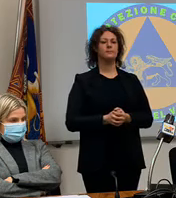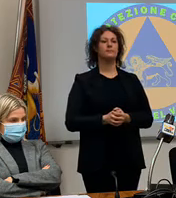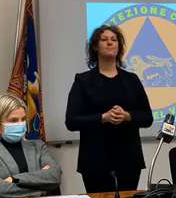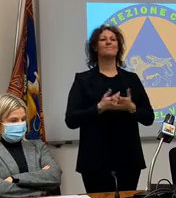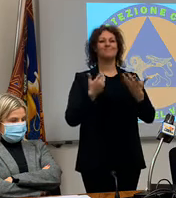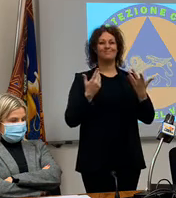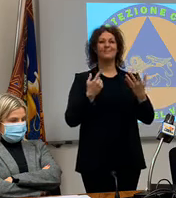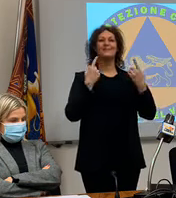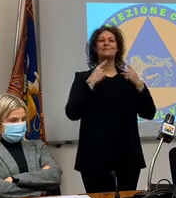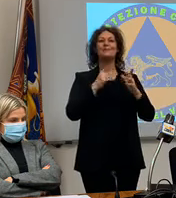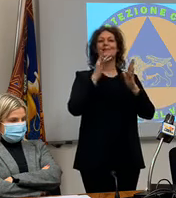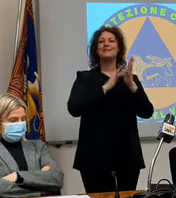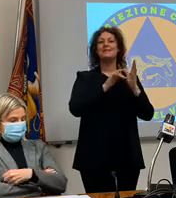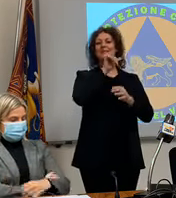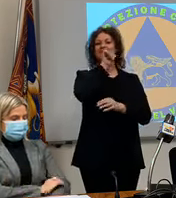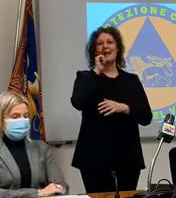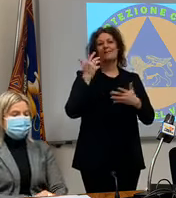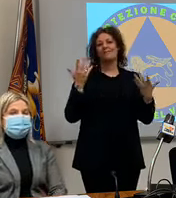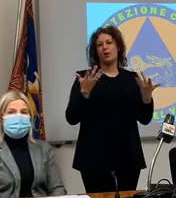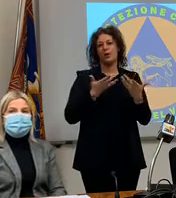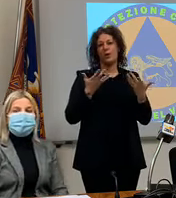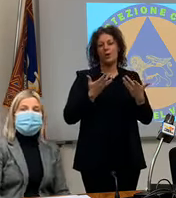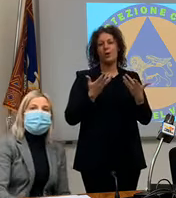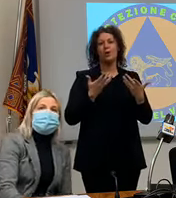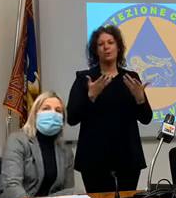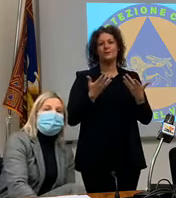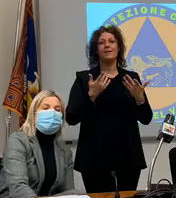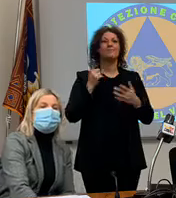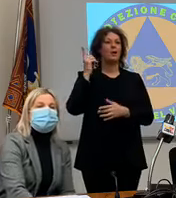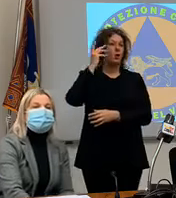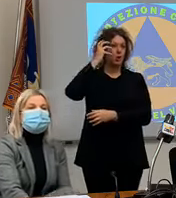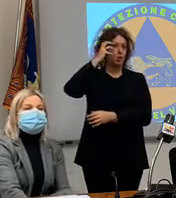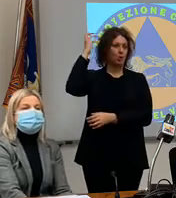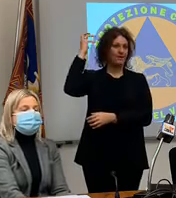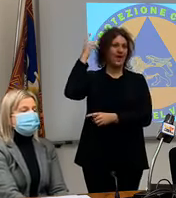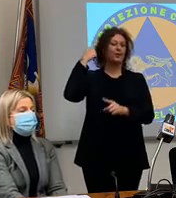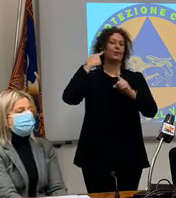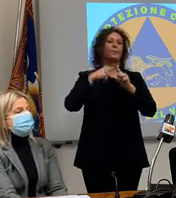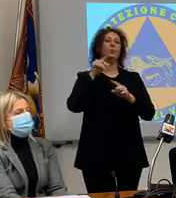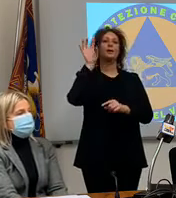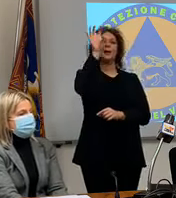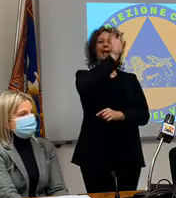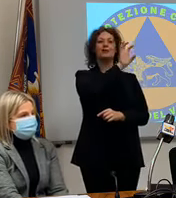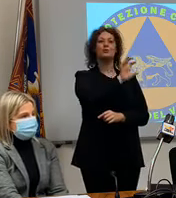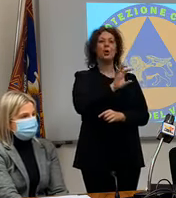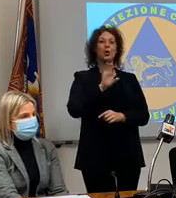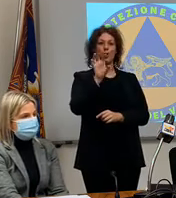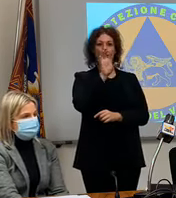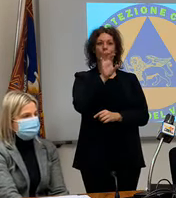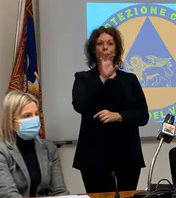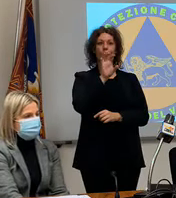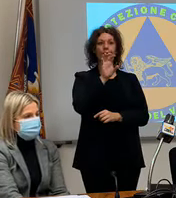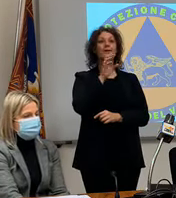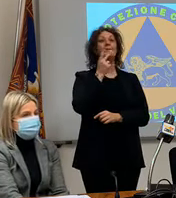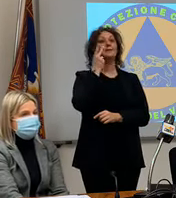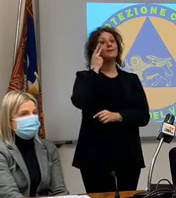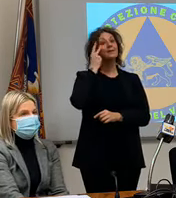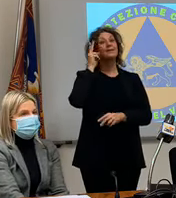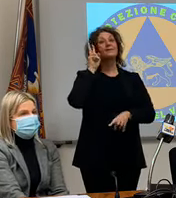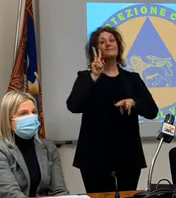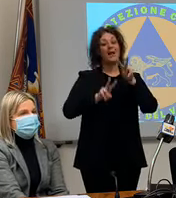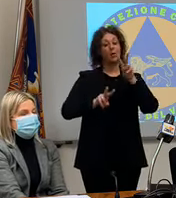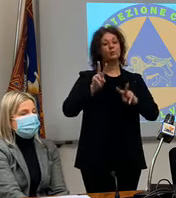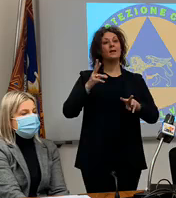serviva a fare a far sì che sia il governo centrale sia le regioni attraverso la valutazione di